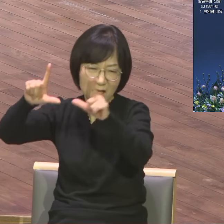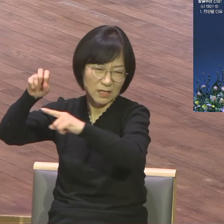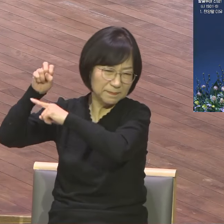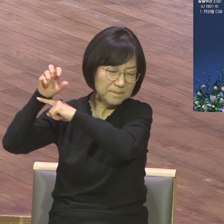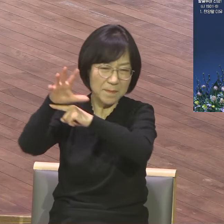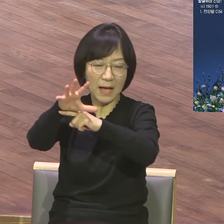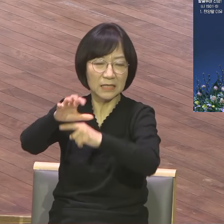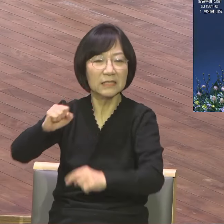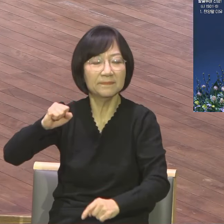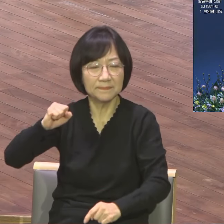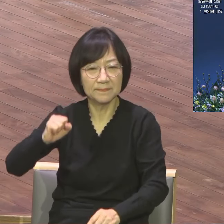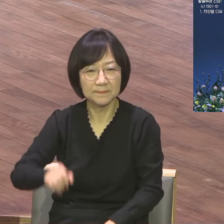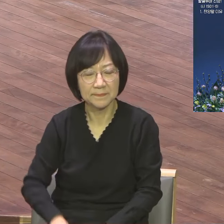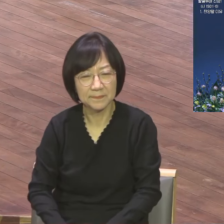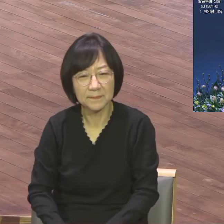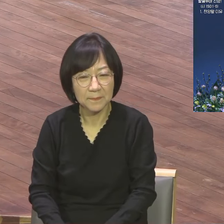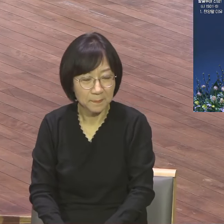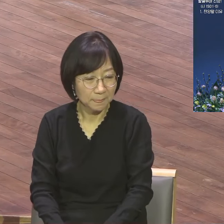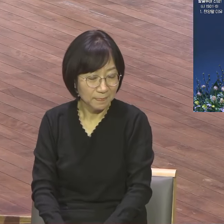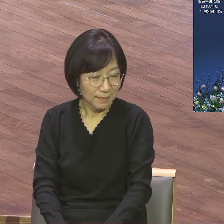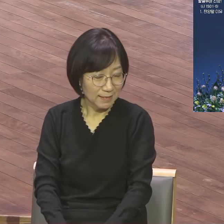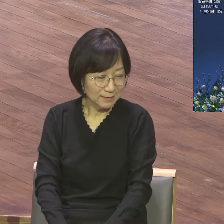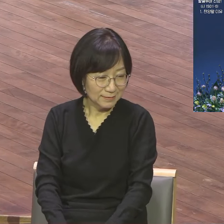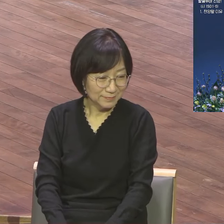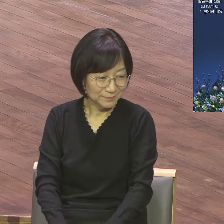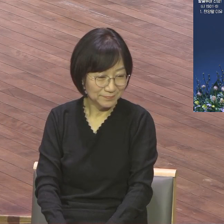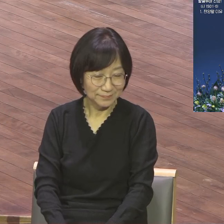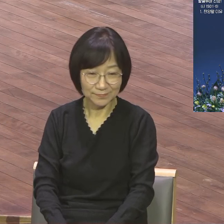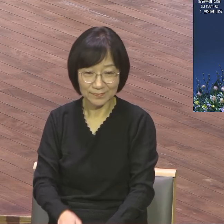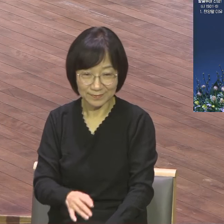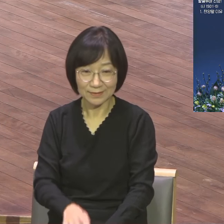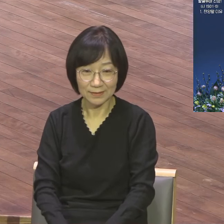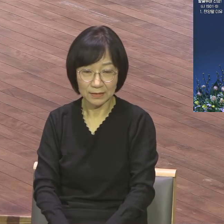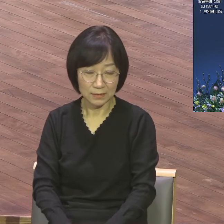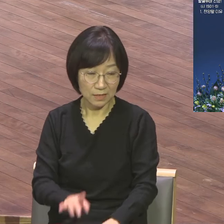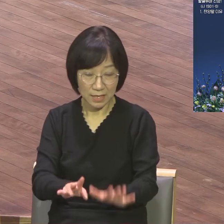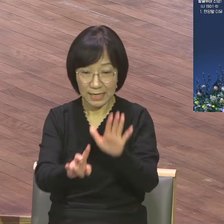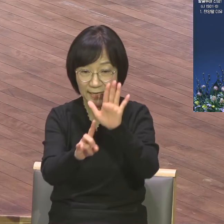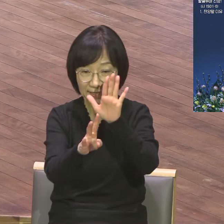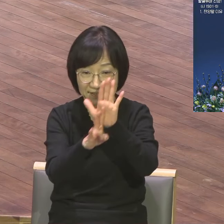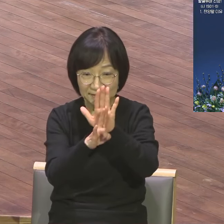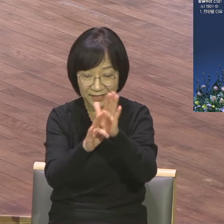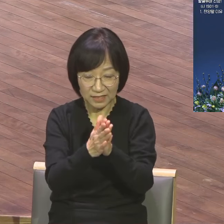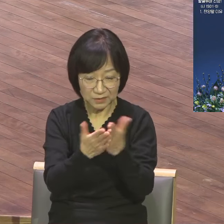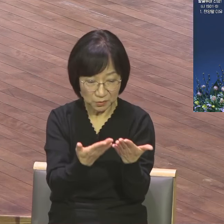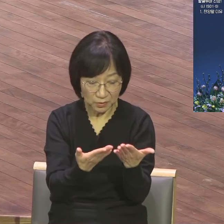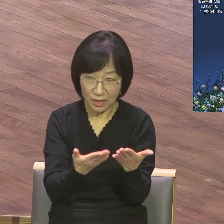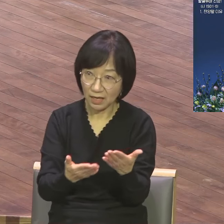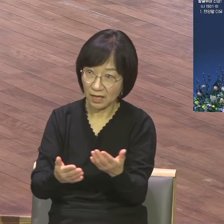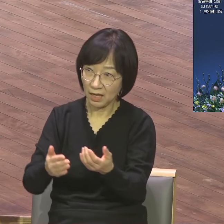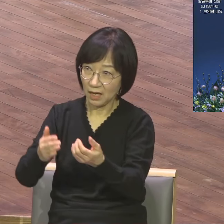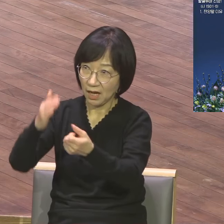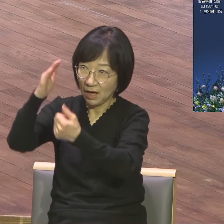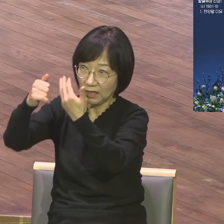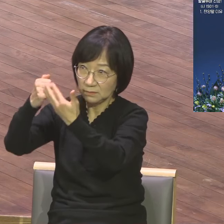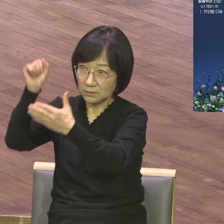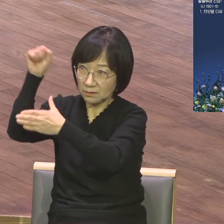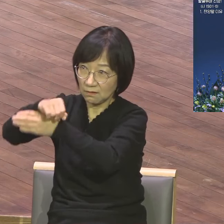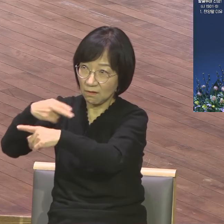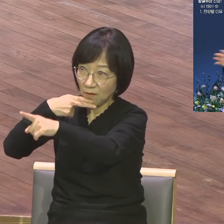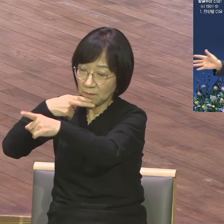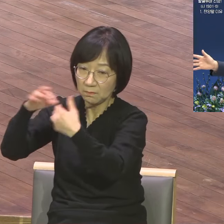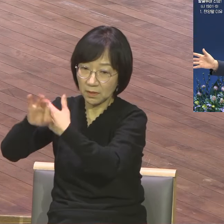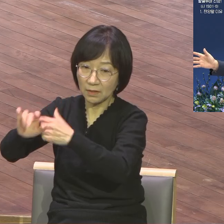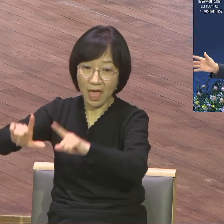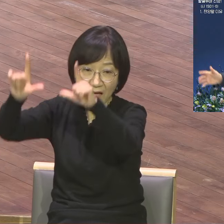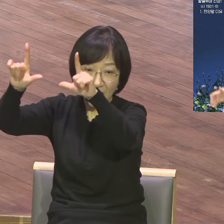조정해가지고 계시를 보면요 저 해가 빛을 잃고 하나님이 안 비춰주면 저 해가